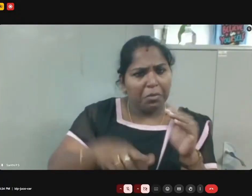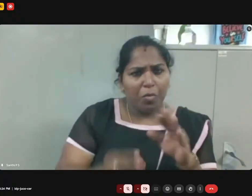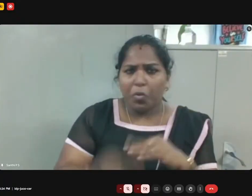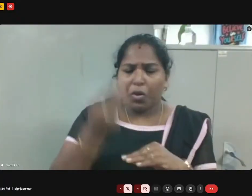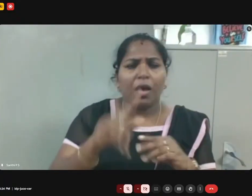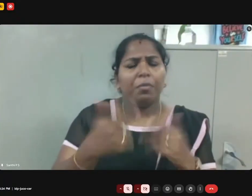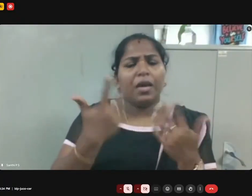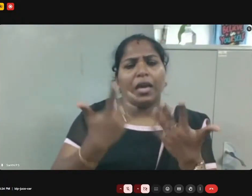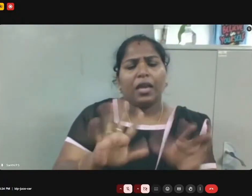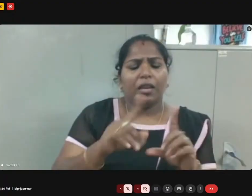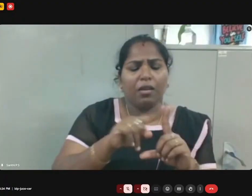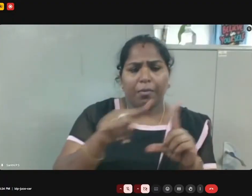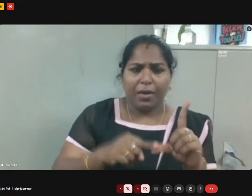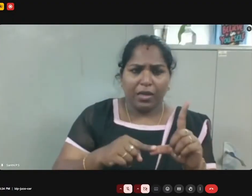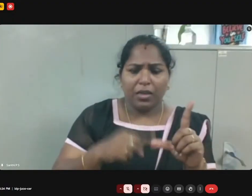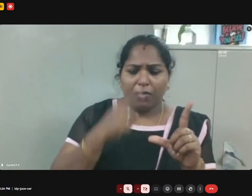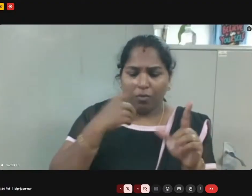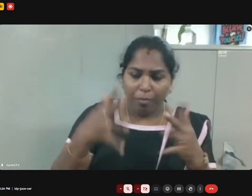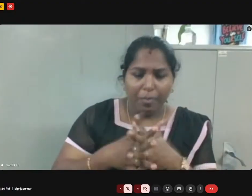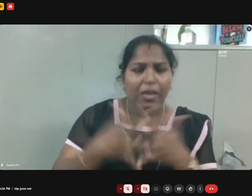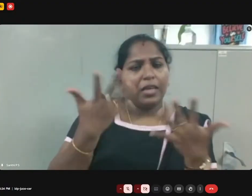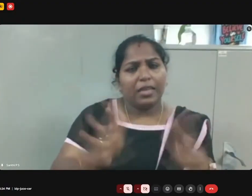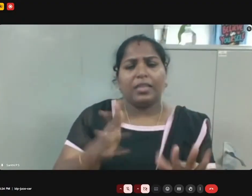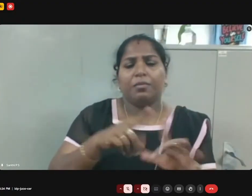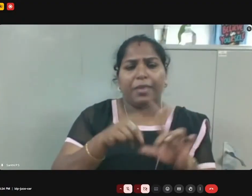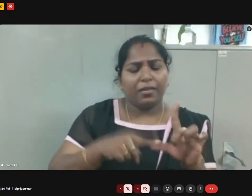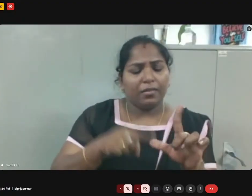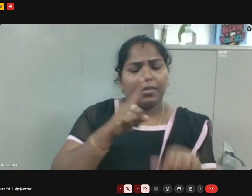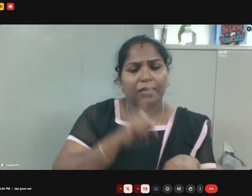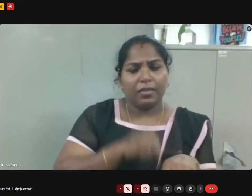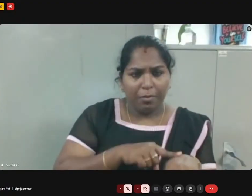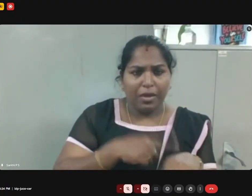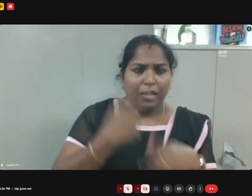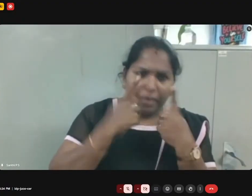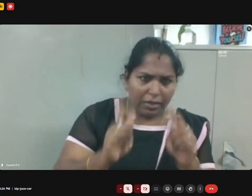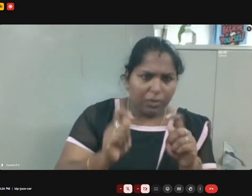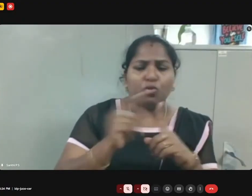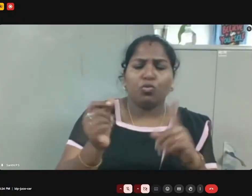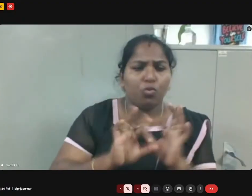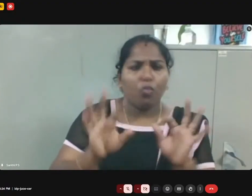എല്ലാ പ്രഗ്നന്റ് വുമണിലും എന്തുകൊണ്ട് ആ പ്രഗ്നൻസി സ്റ്റേജിൽ ഇങ്ങനെ ഒരു ടെസ്റ്റ് നടത്തുന്നില്ല?